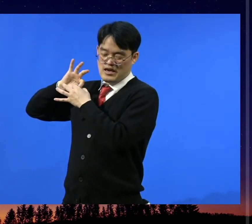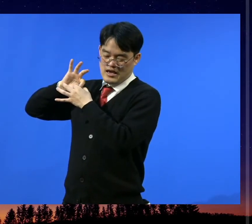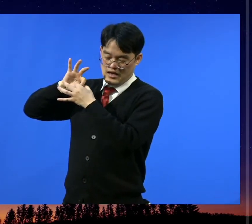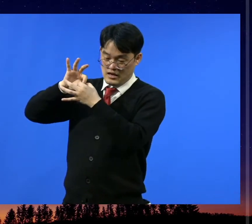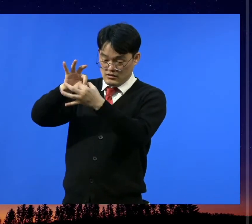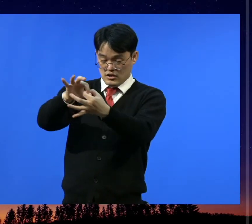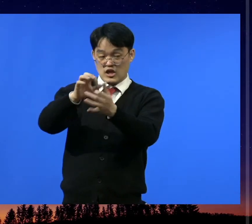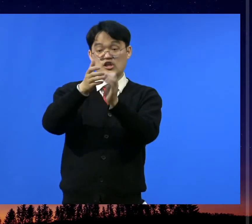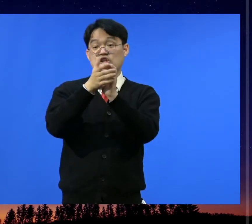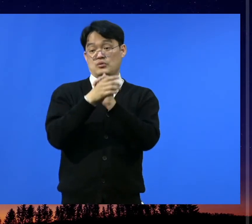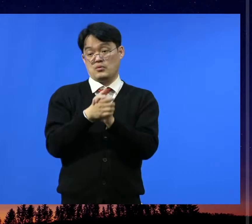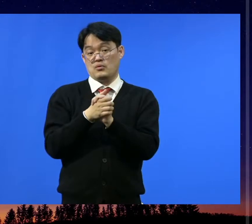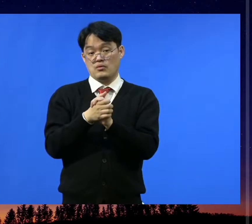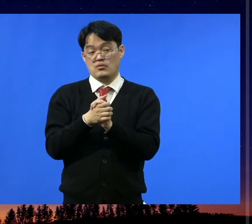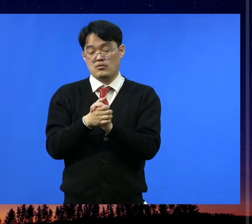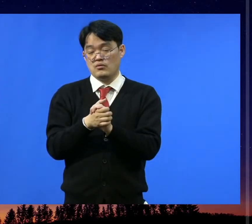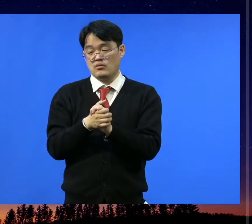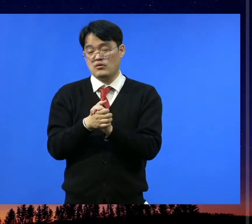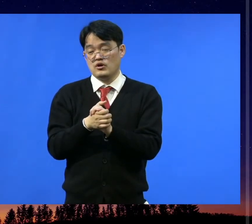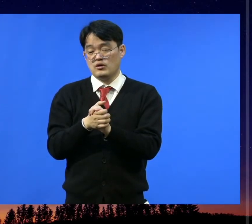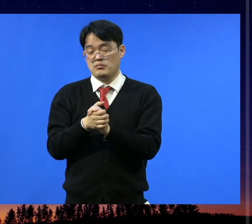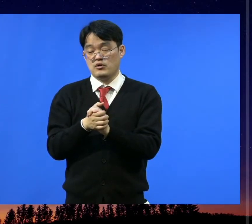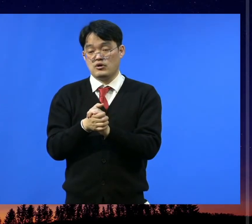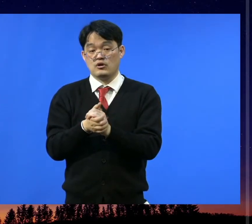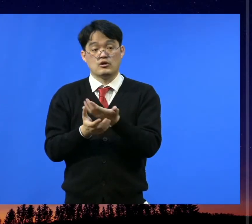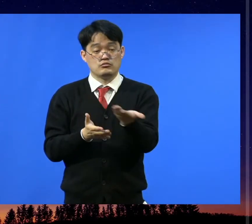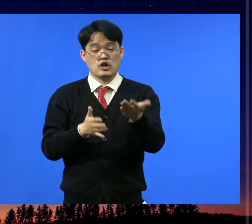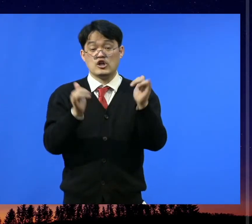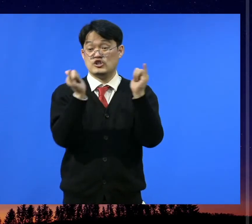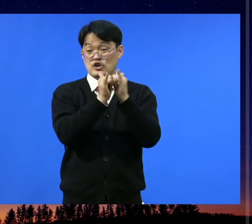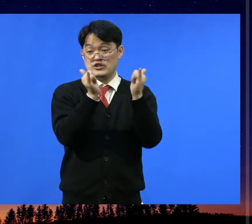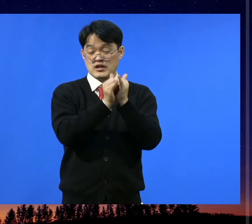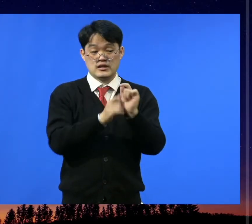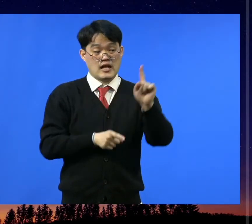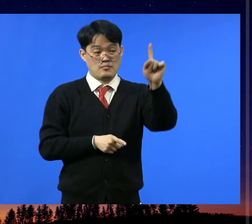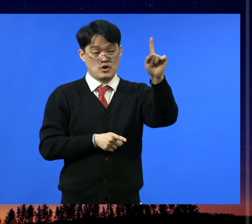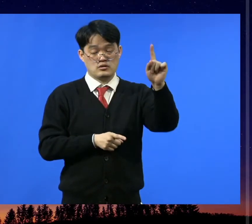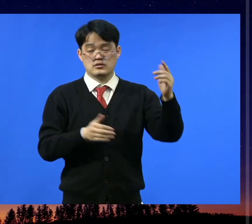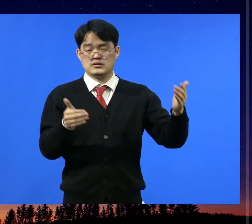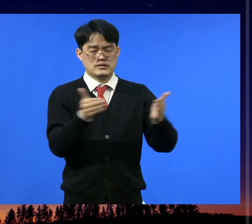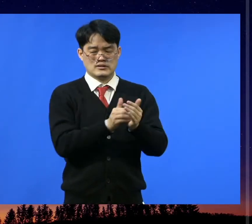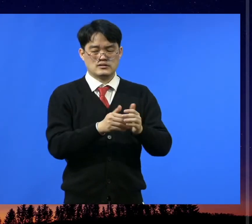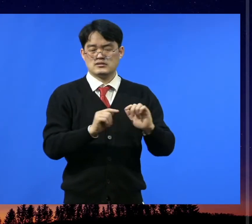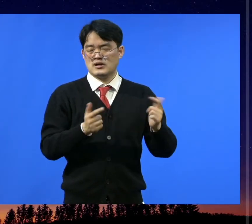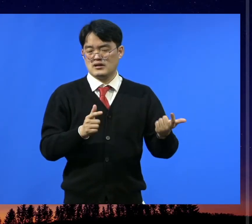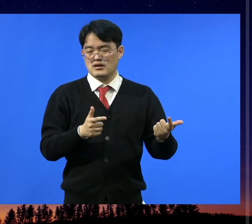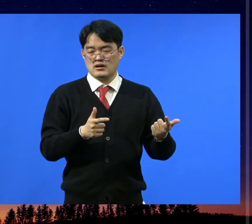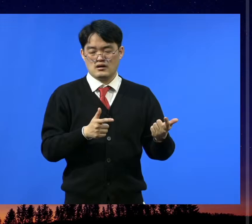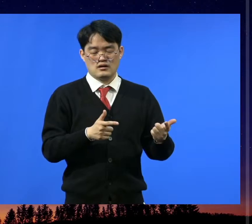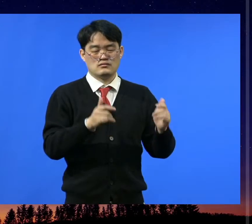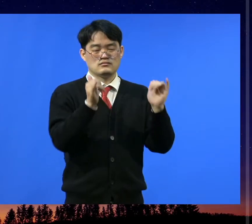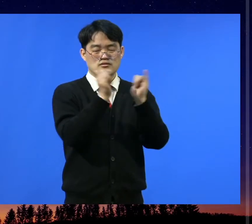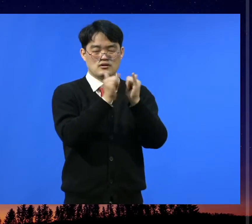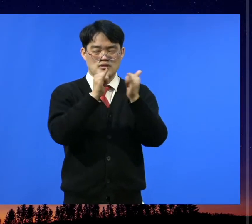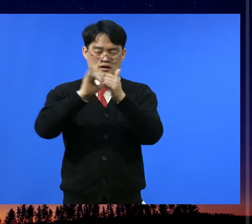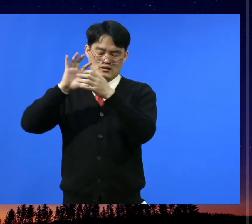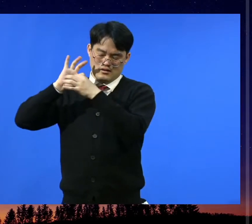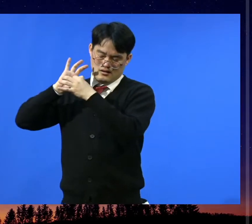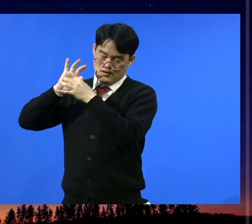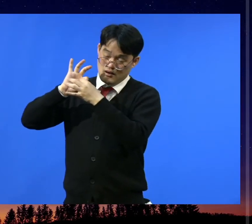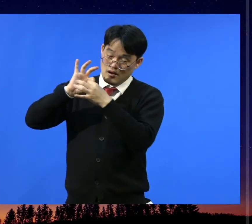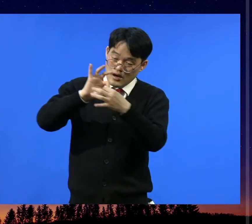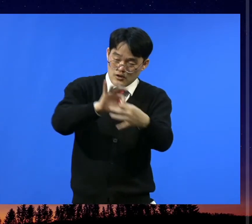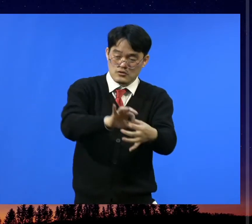기도예요. 중요한 것은 전쟁은 한 번으로 끝나지 않는다는 겁니다. 파도처럼 일평생 이 시험도